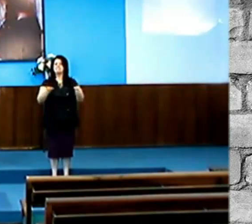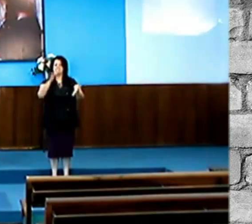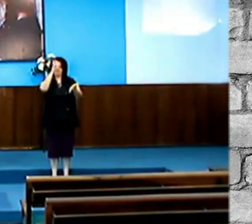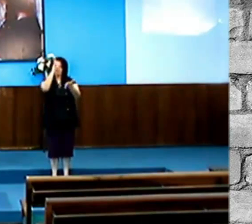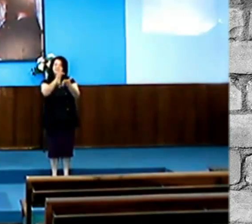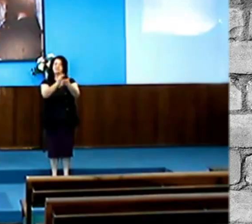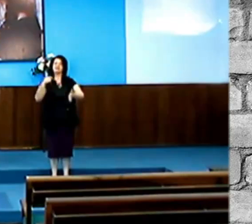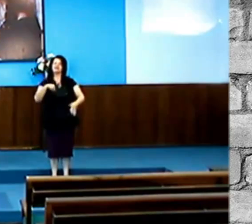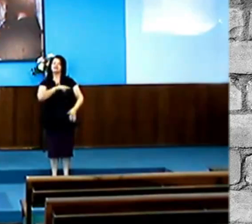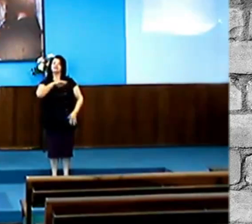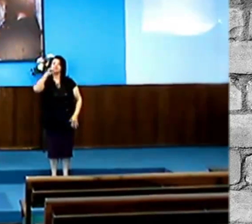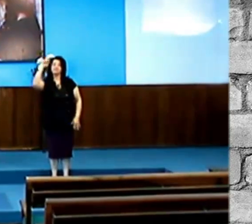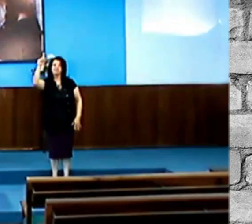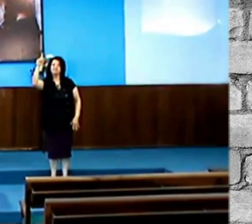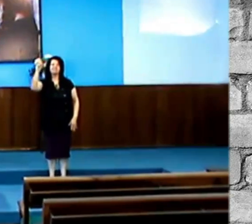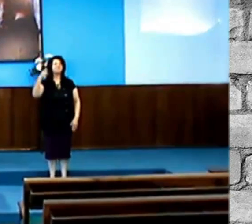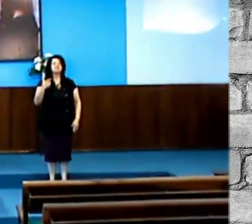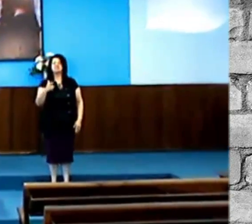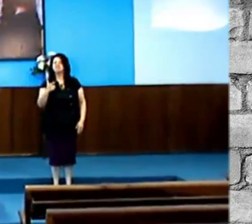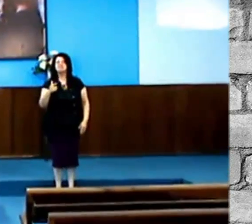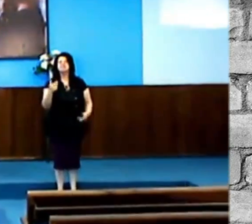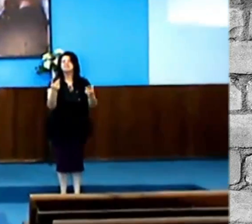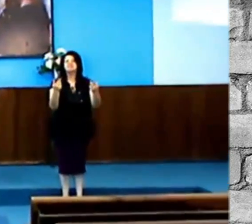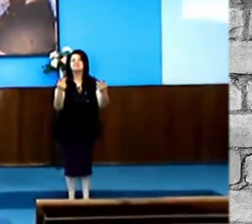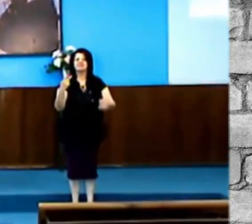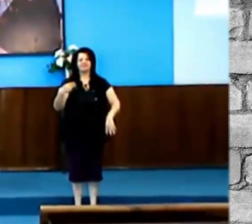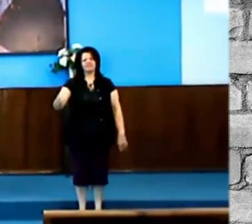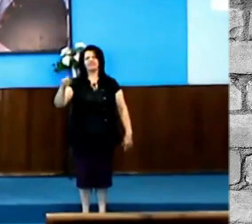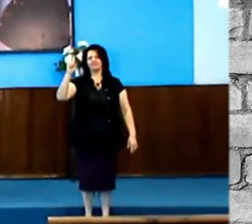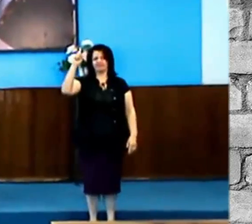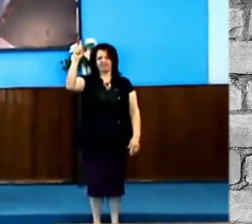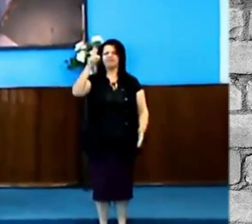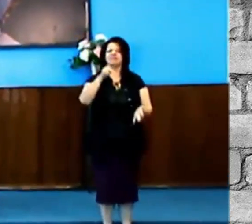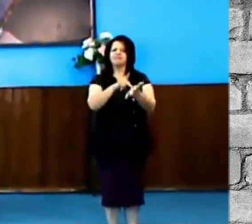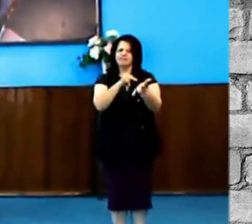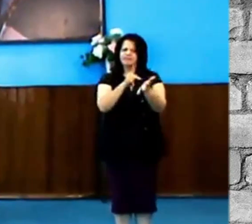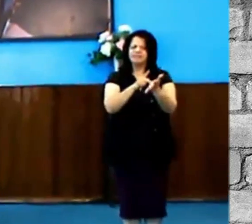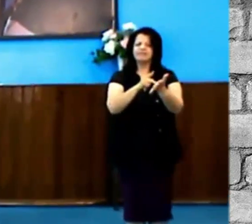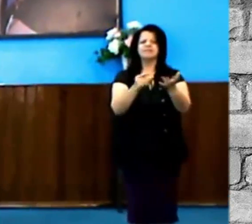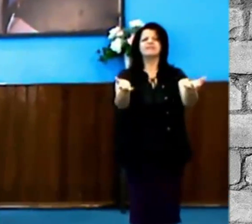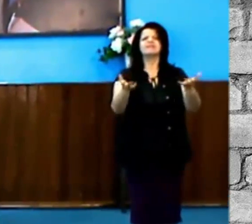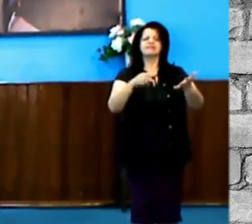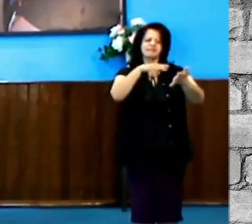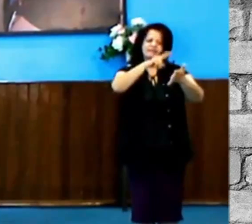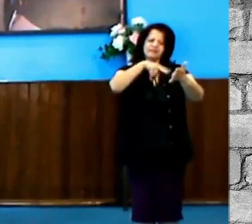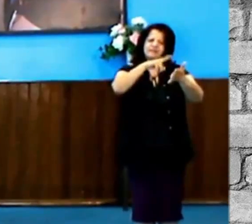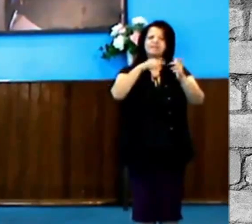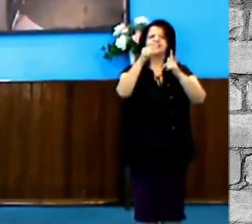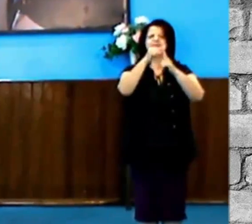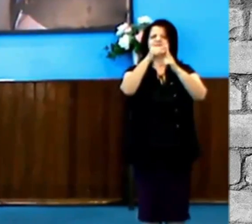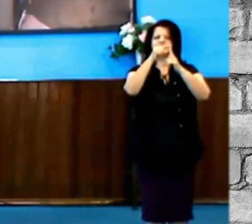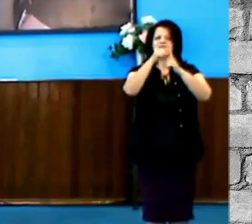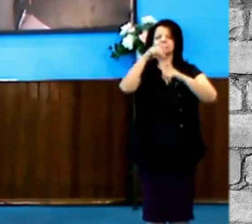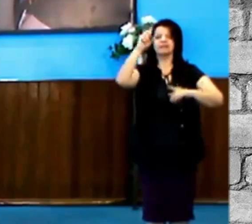nosso Deus é o Deus incomparável, como nós acabamos de cantar, é que eu quero fazer algumas leituras bem